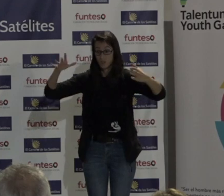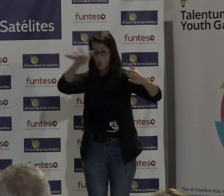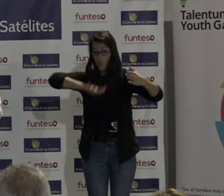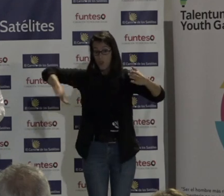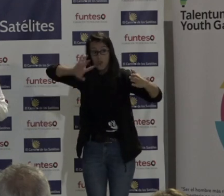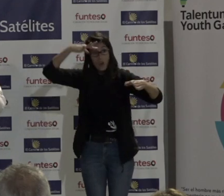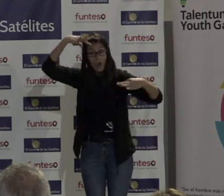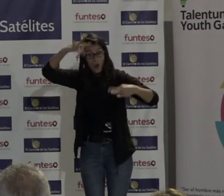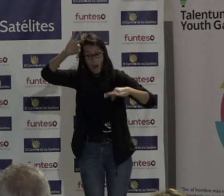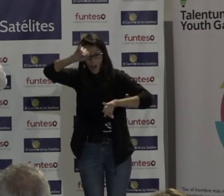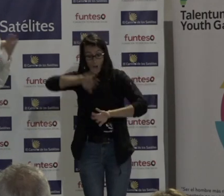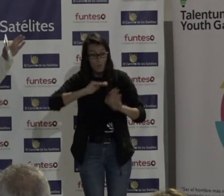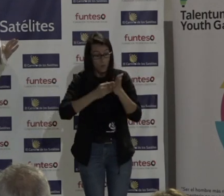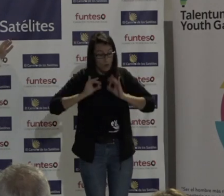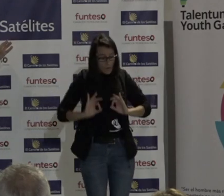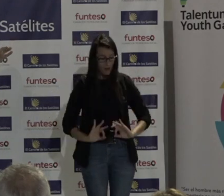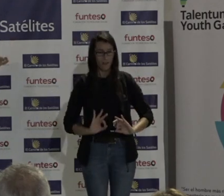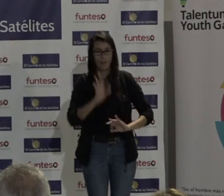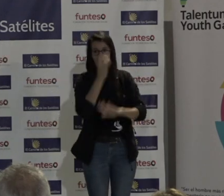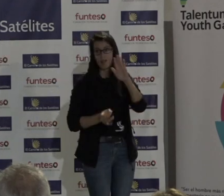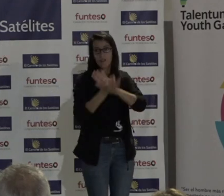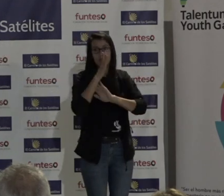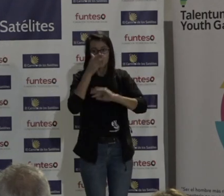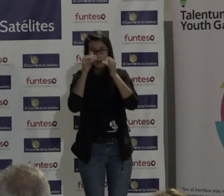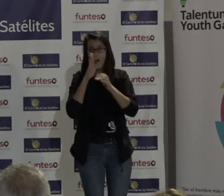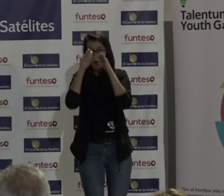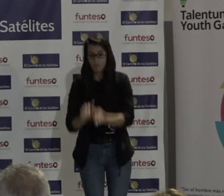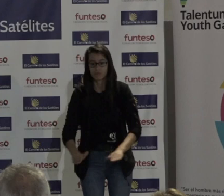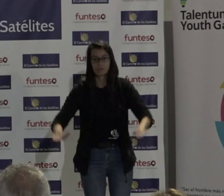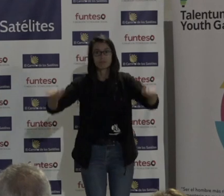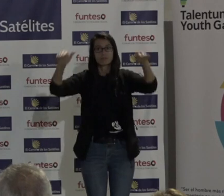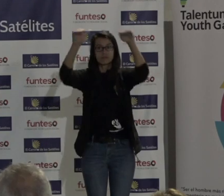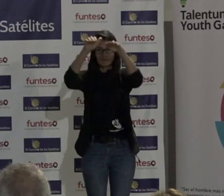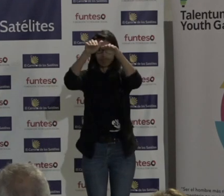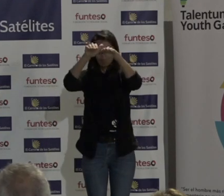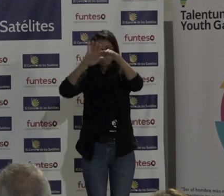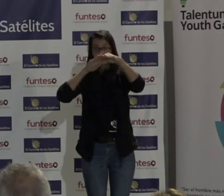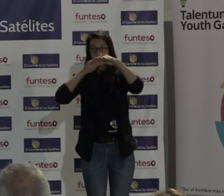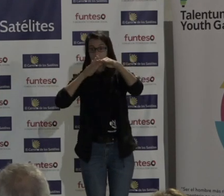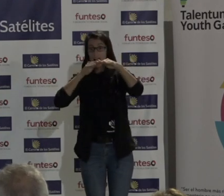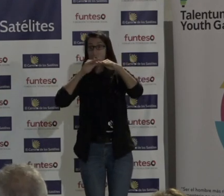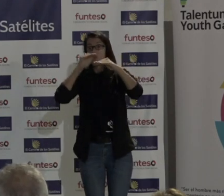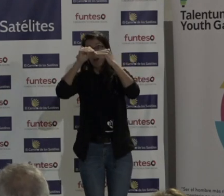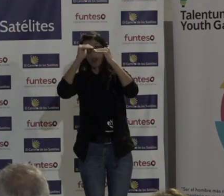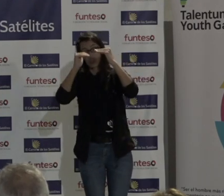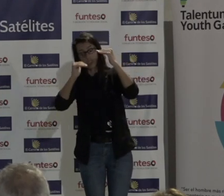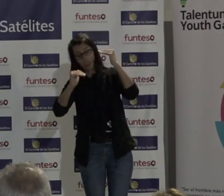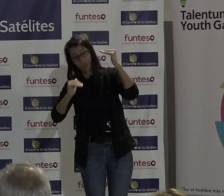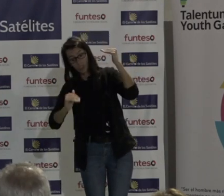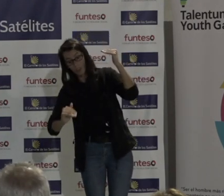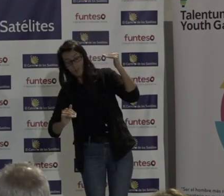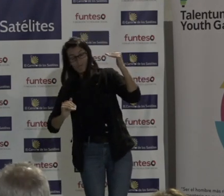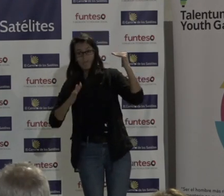del enclave de Puerto Marín haya sido sumergido por las aguas. Cuando el nivel de las aguas baja, se puede